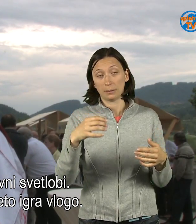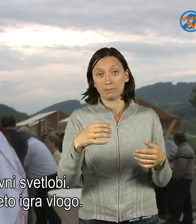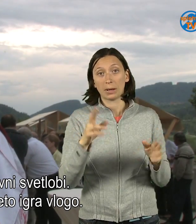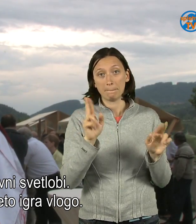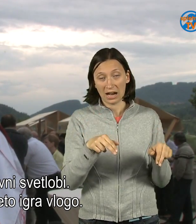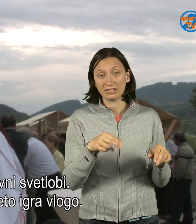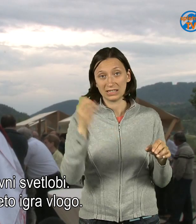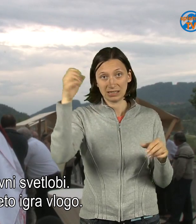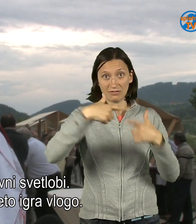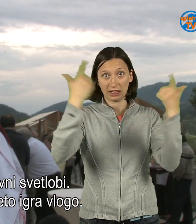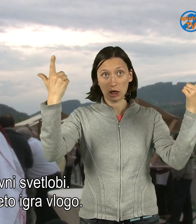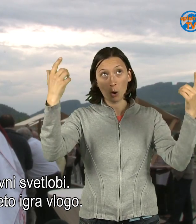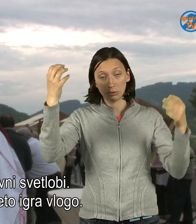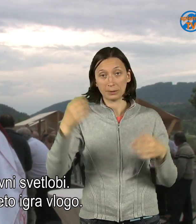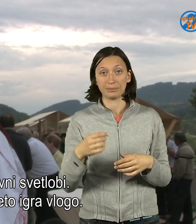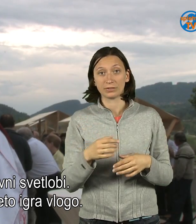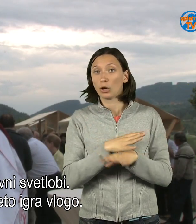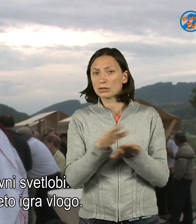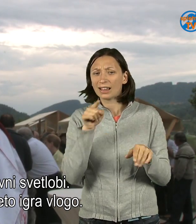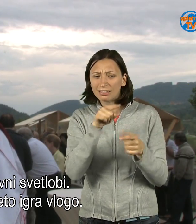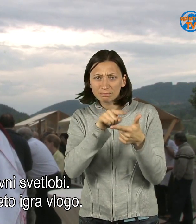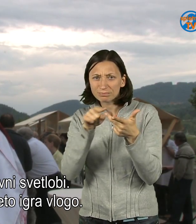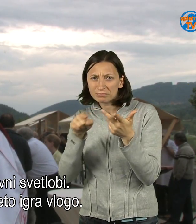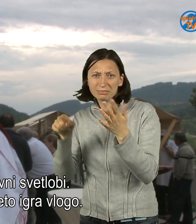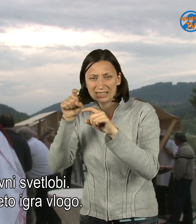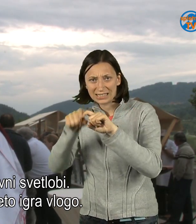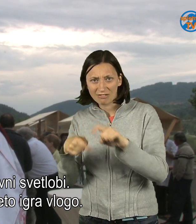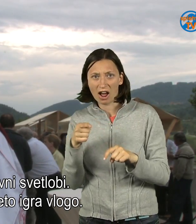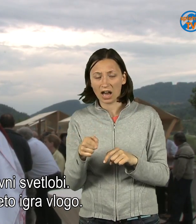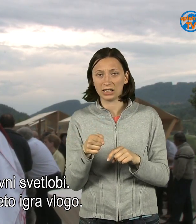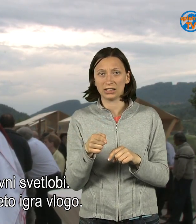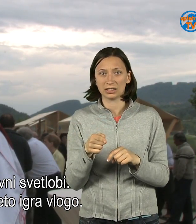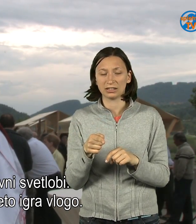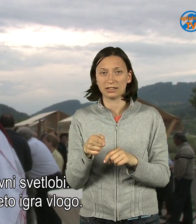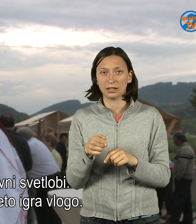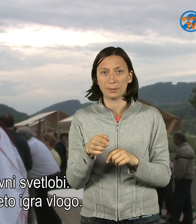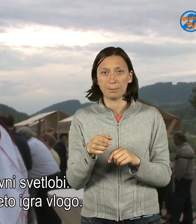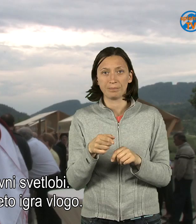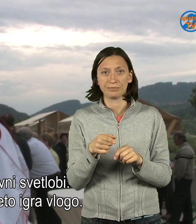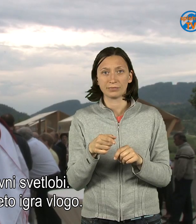podnevi pri pravi svetlobi in vse te stvari